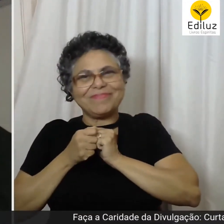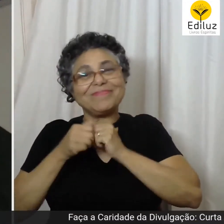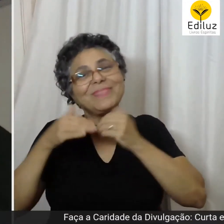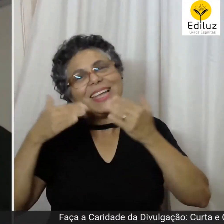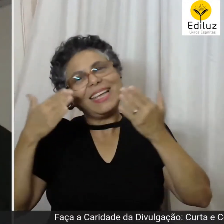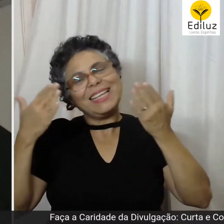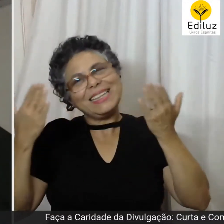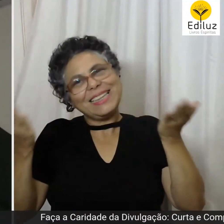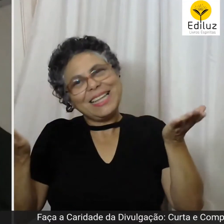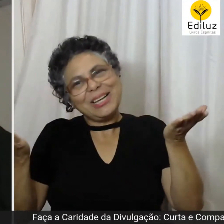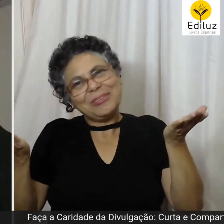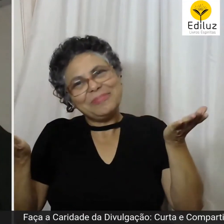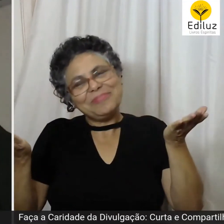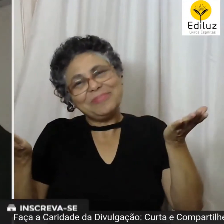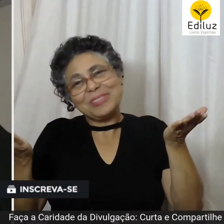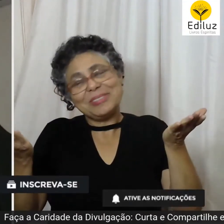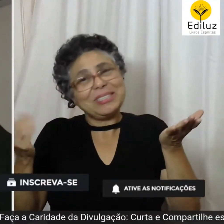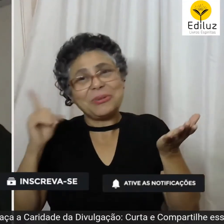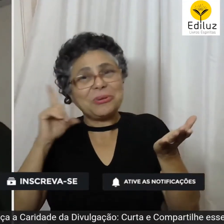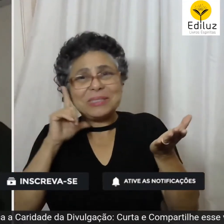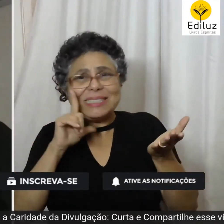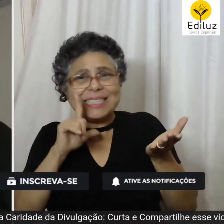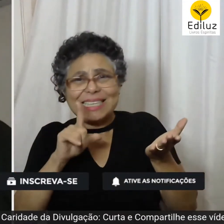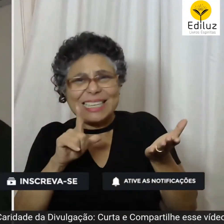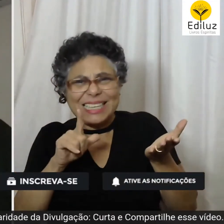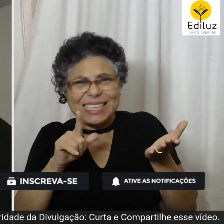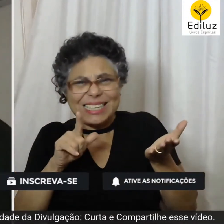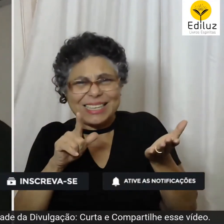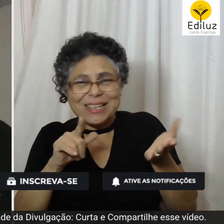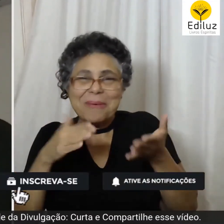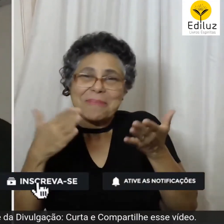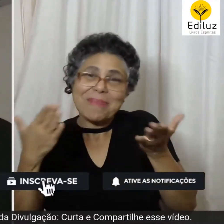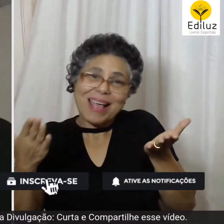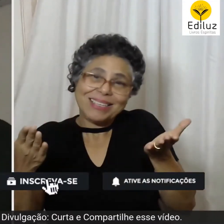Então, eu não sei se eu consegui me fazer entender. O fato é que